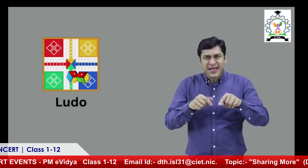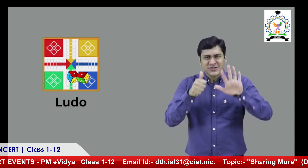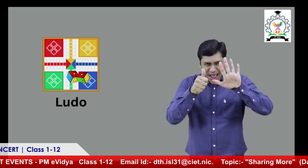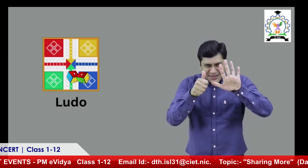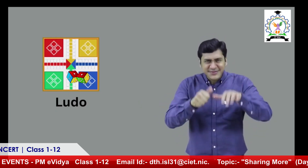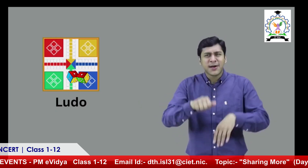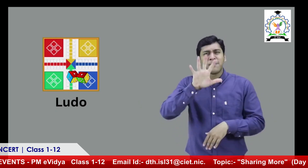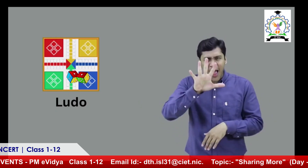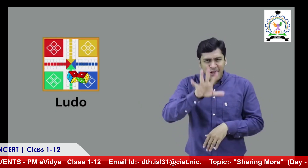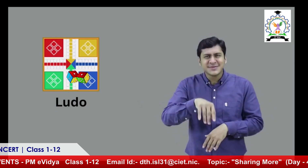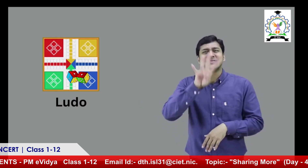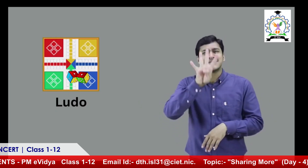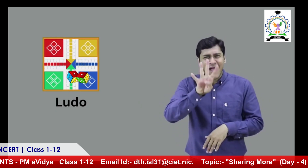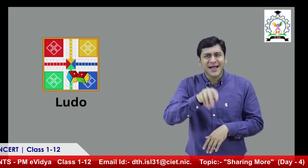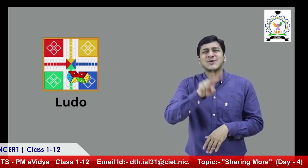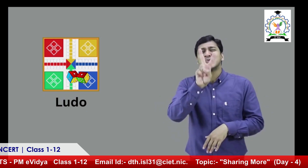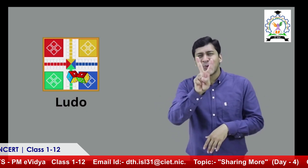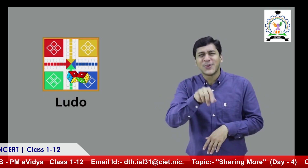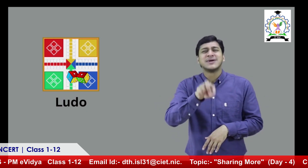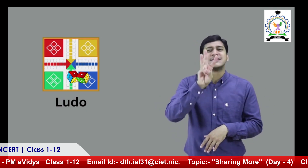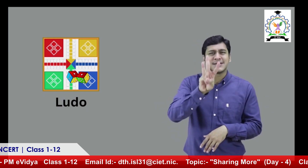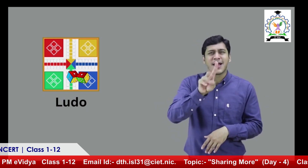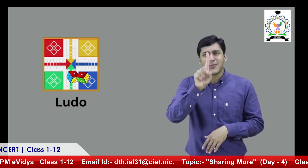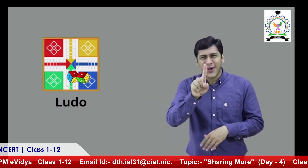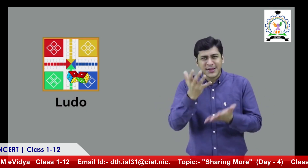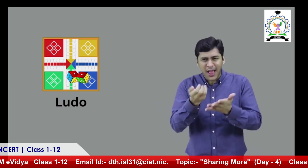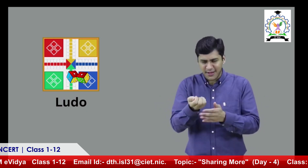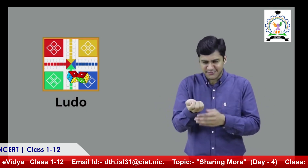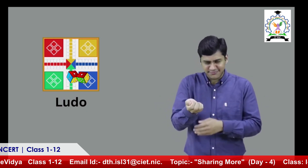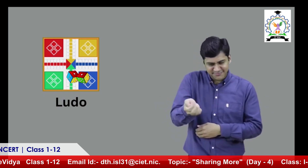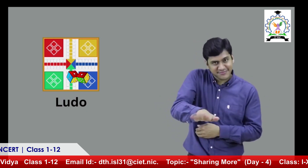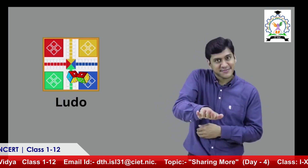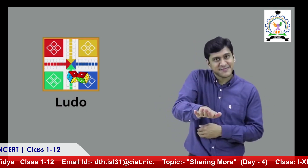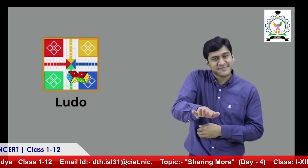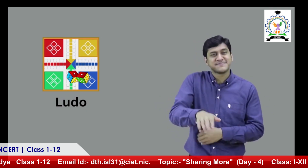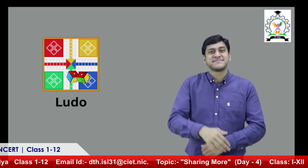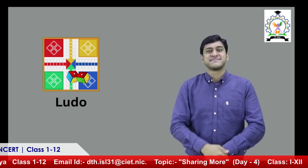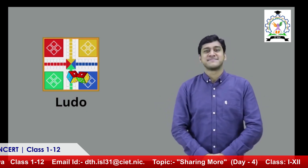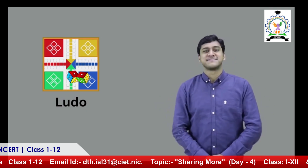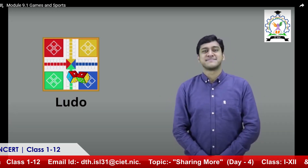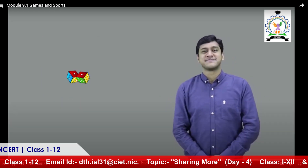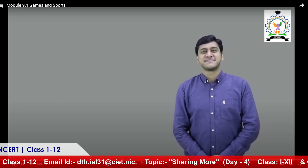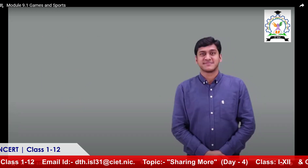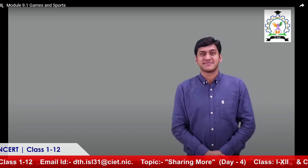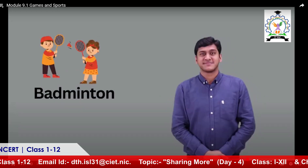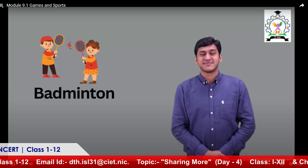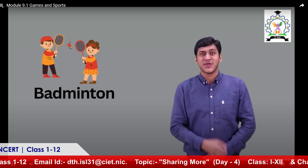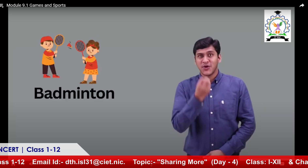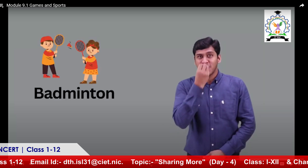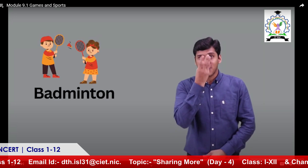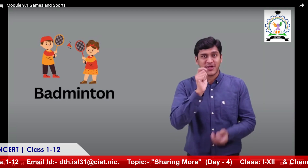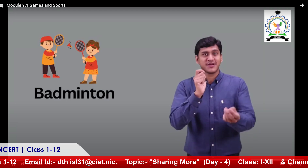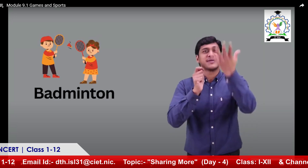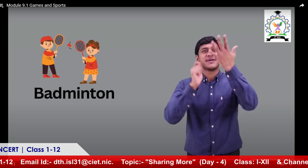लूडो का साइन भी ठीक वैसे ही है। जब लूडो खेलते हैं तो हम गोटियां ऐसे करके फेंकते हैं, तो साइन भी वैसे ही है।